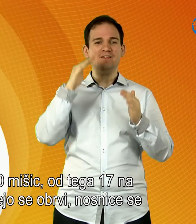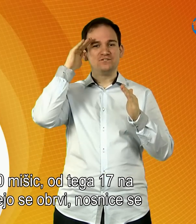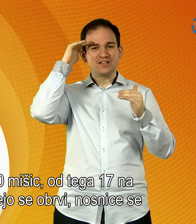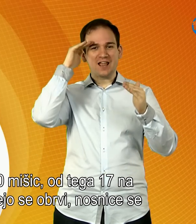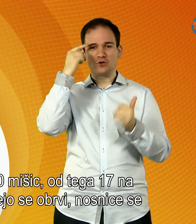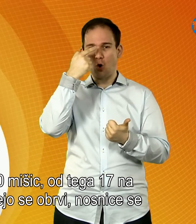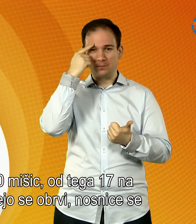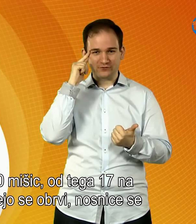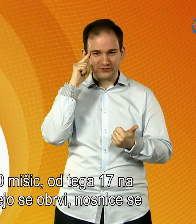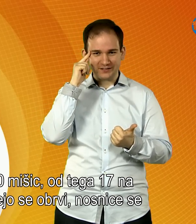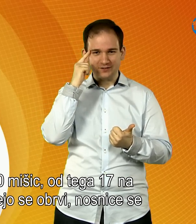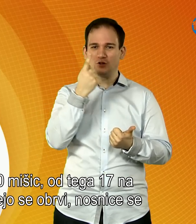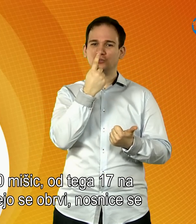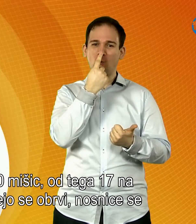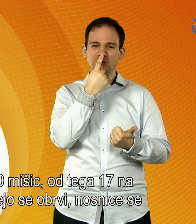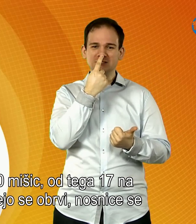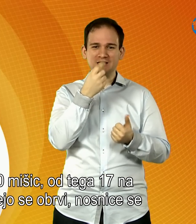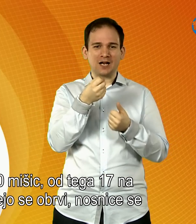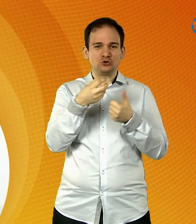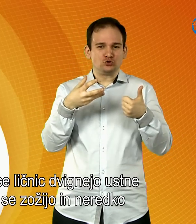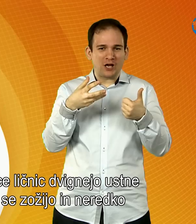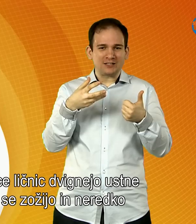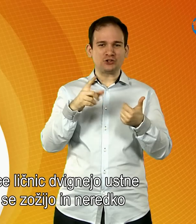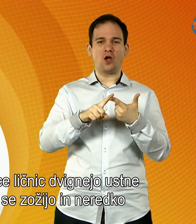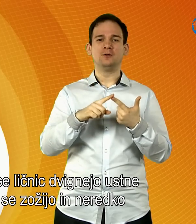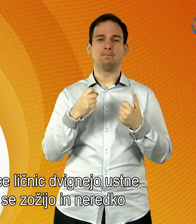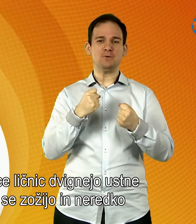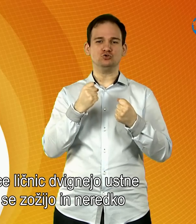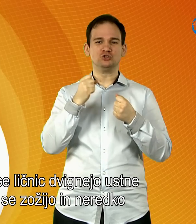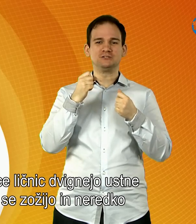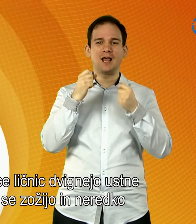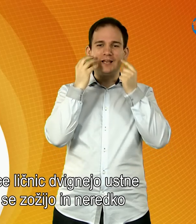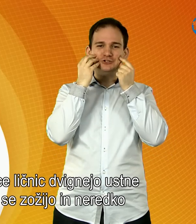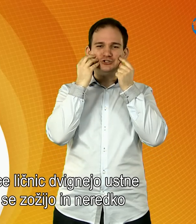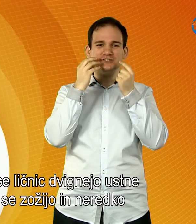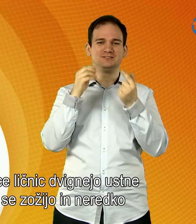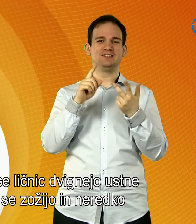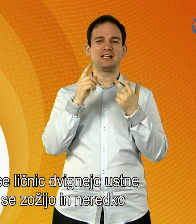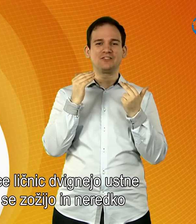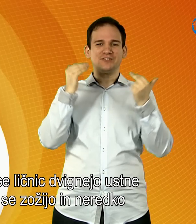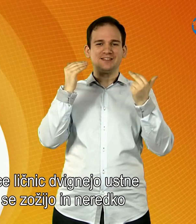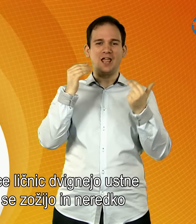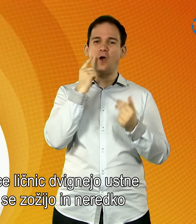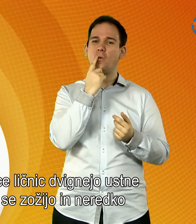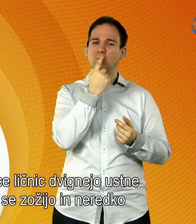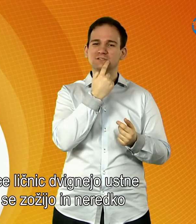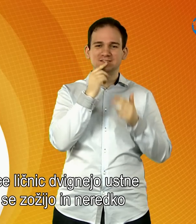Dvignejo se obrvi, nosnice se razširijo, mišice ličnic dvignejo ustne kotičke, oči